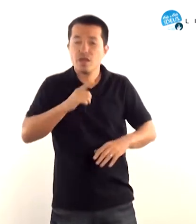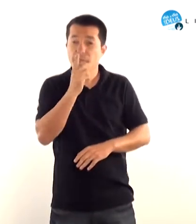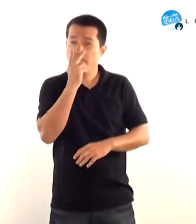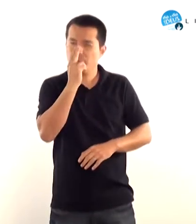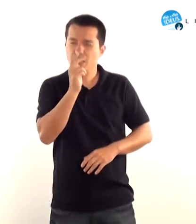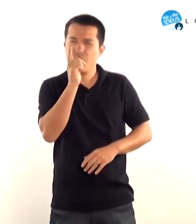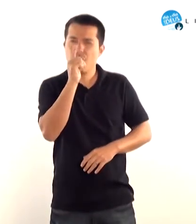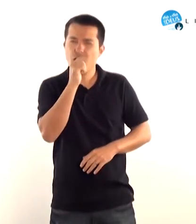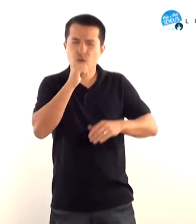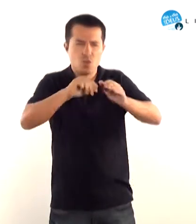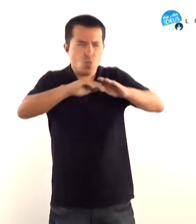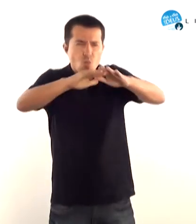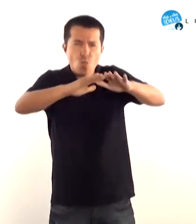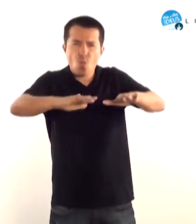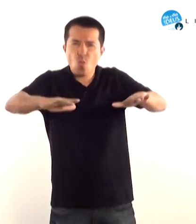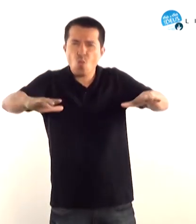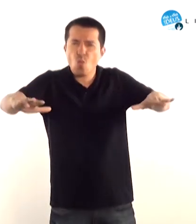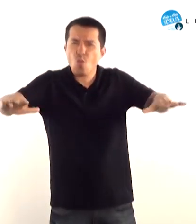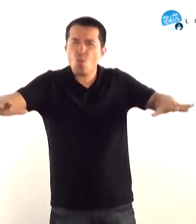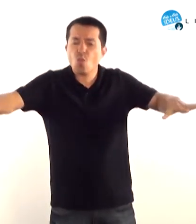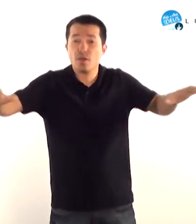Mar Morto. E o rei